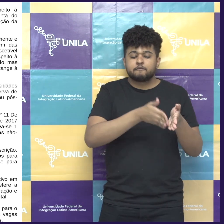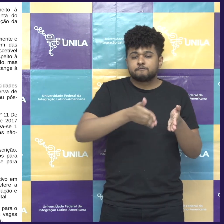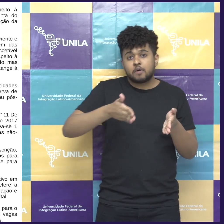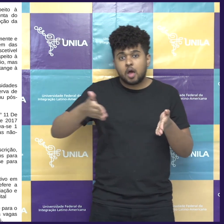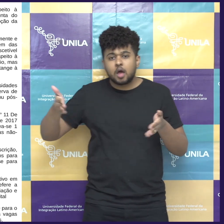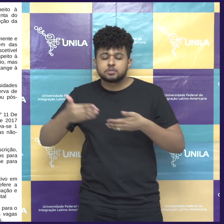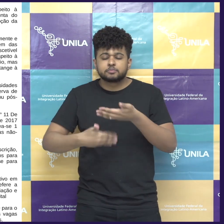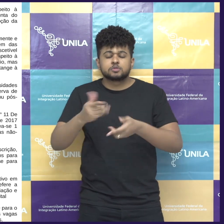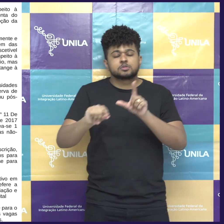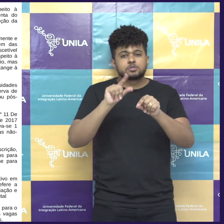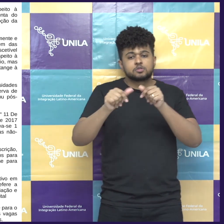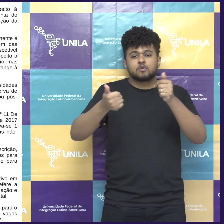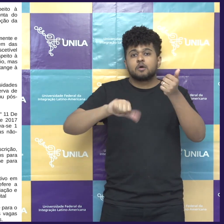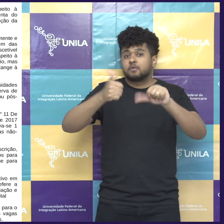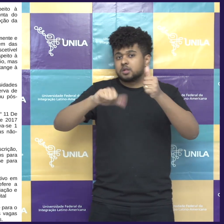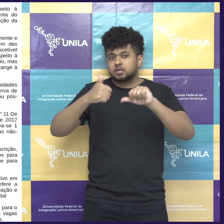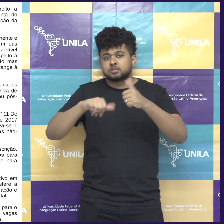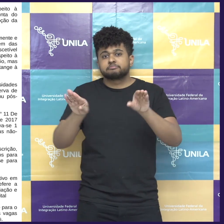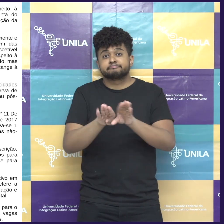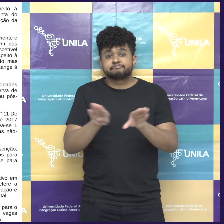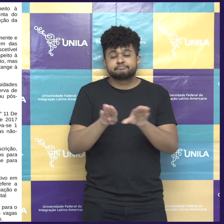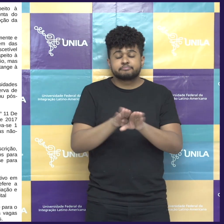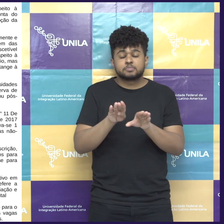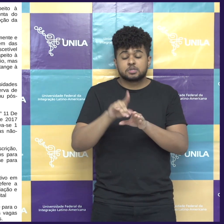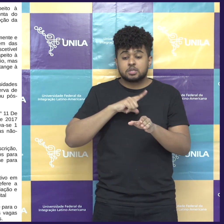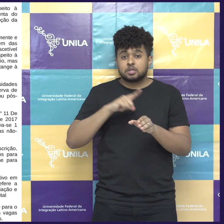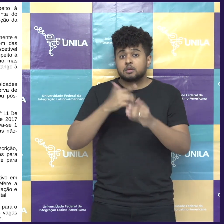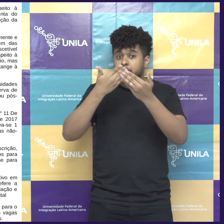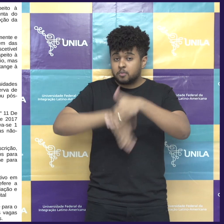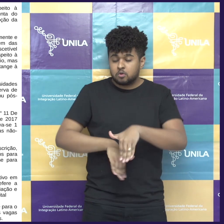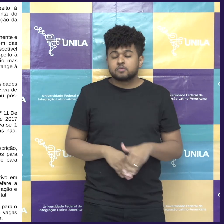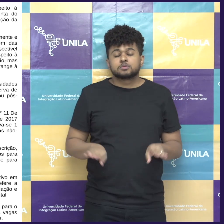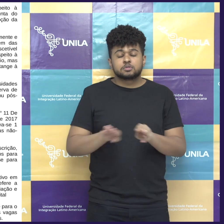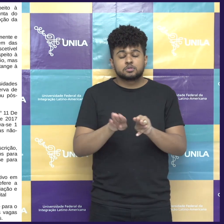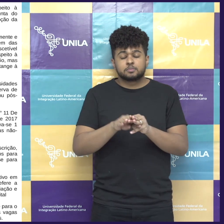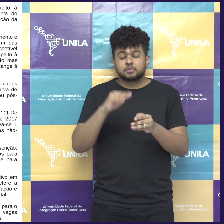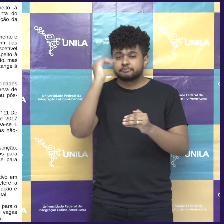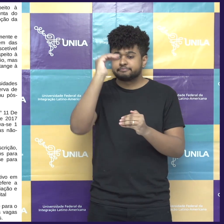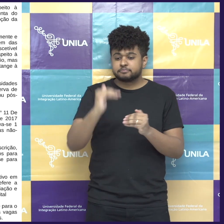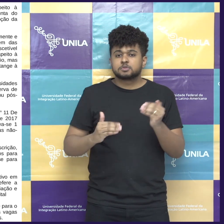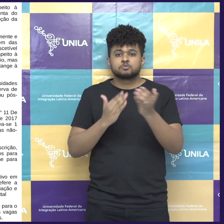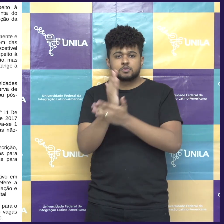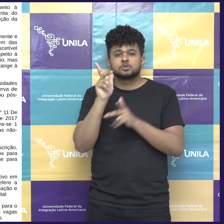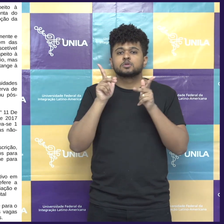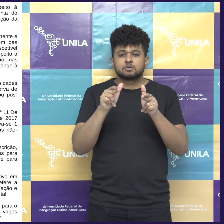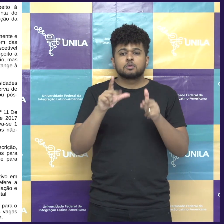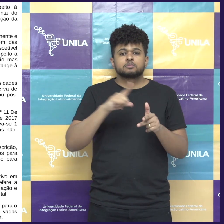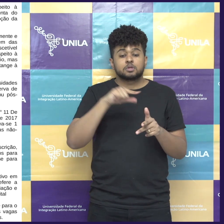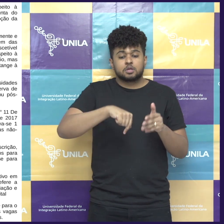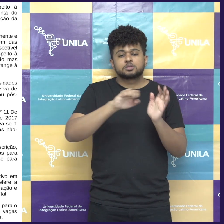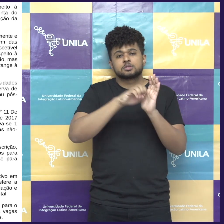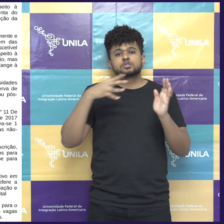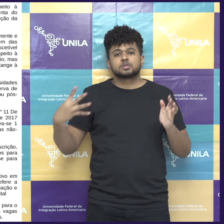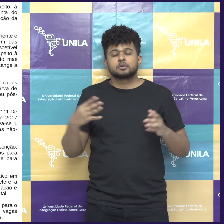seletivo, à avaliação e peso das provas e aos critérios de aprovação, conforme estabelecido nesse edital.